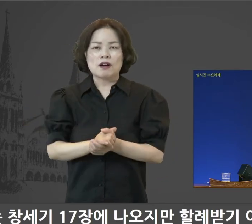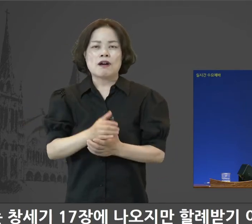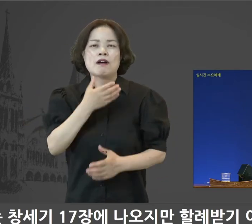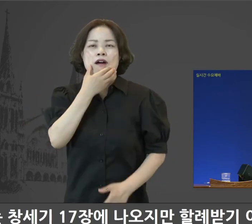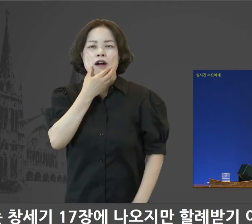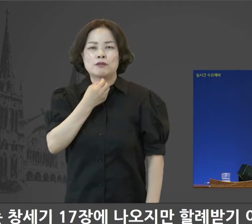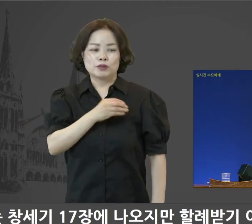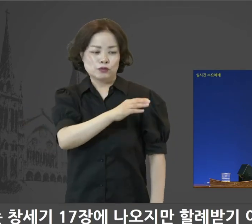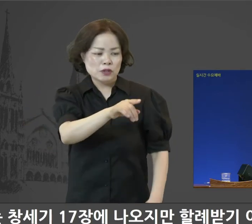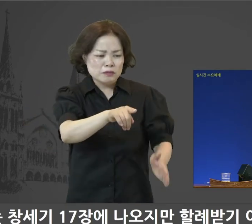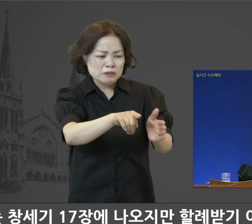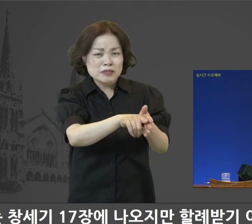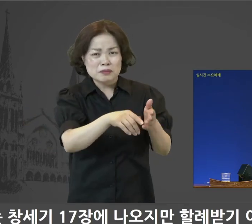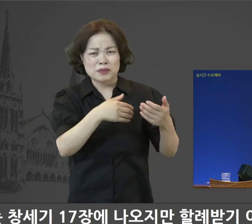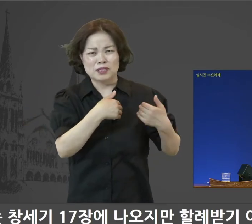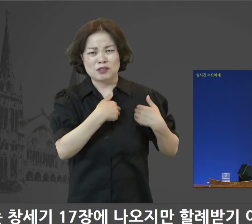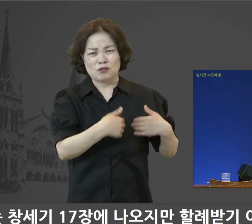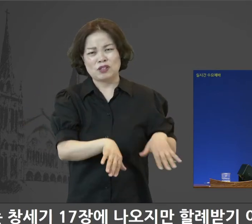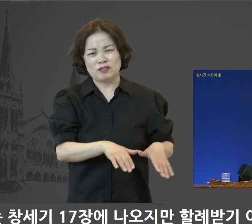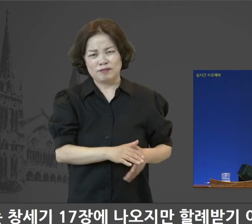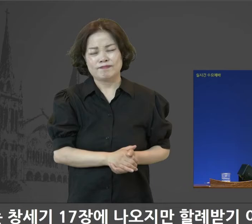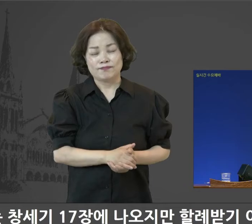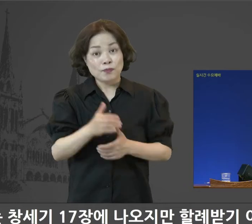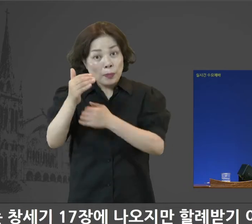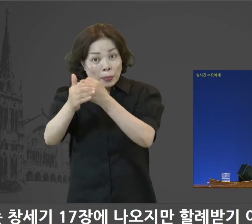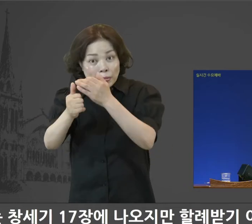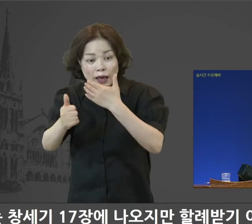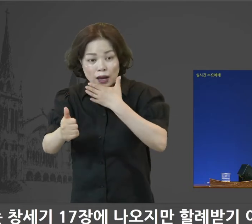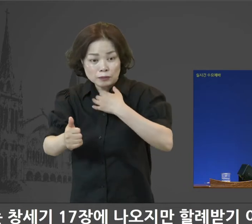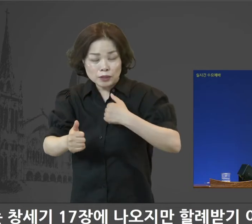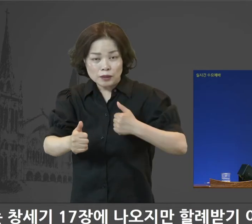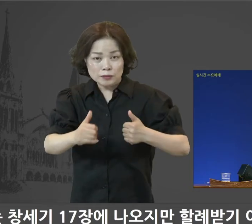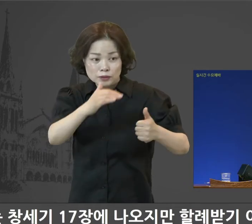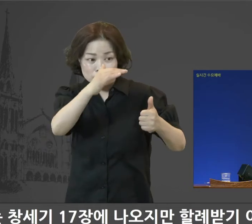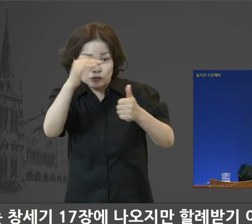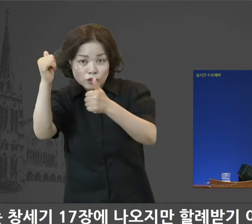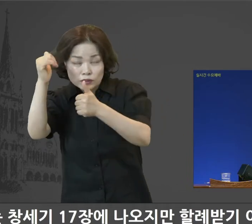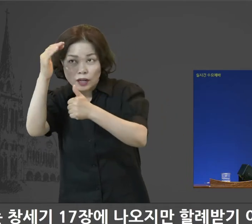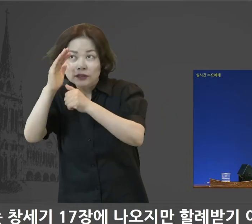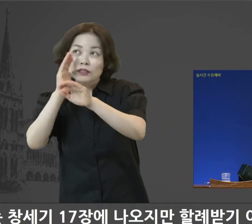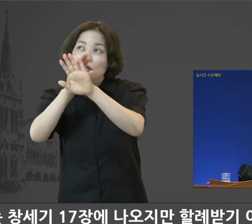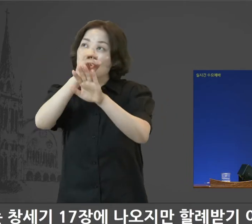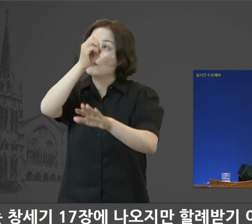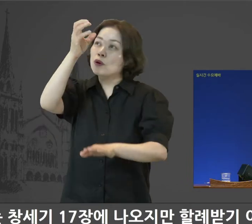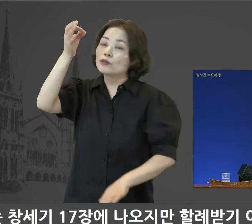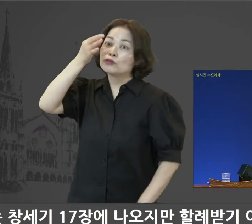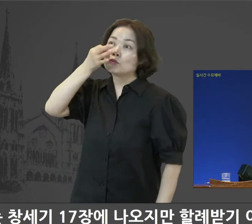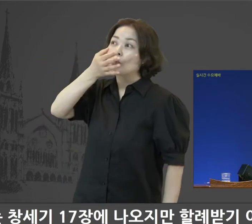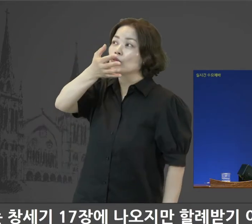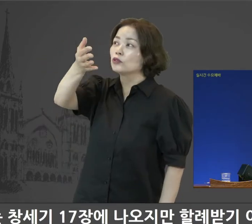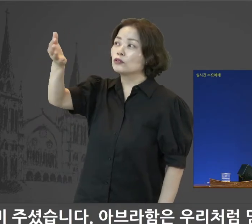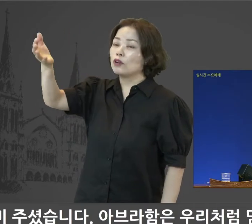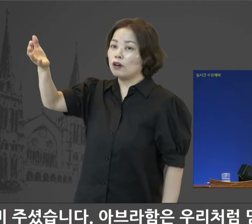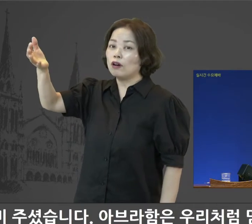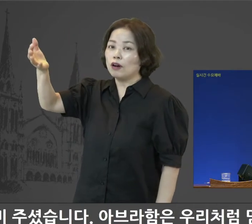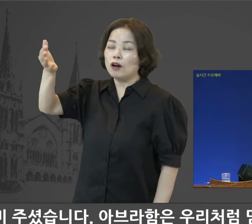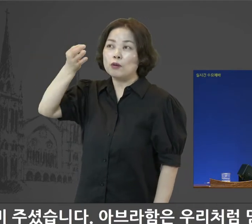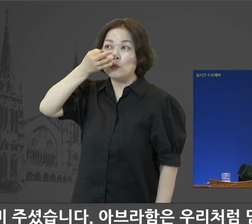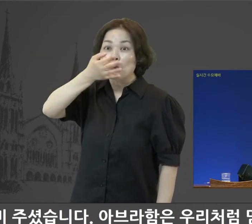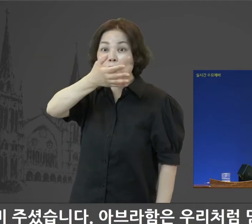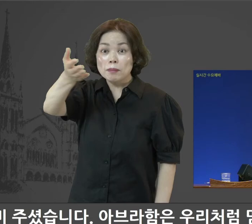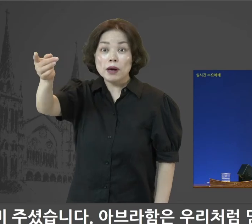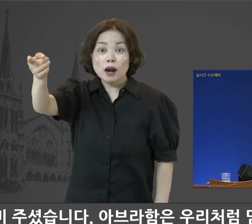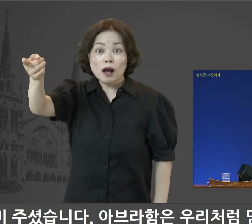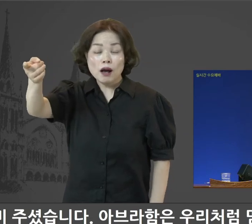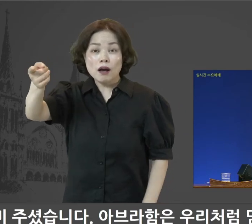아브라함은 우리처럼 믿음이 연약한 존재입니다. 그래서 하나님께서 아브라함을 끌고 나가서 하늘의 별들을 보여주시면서 시청각 교육을 하면서 하늘의